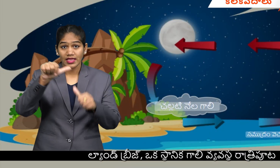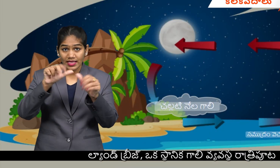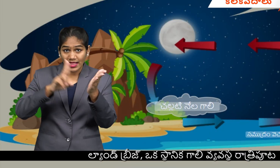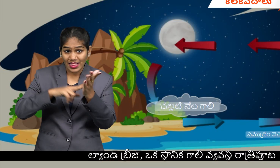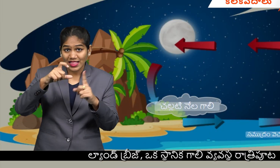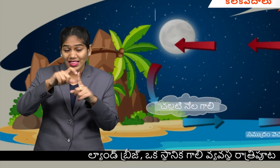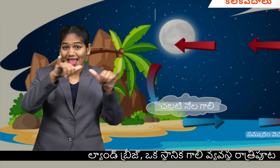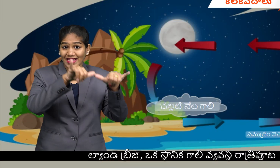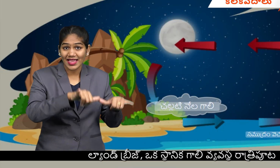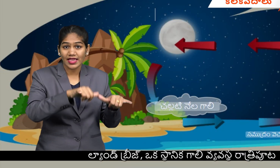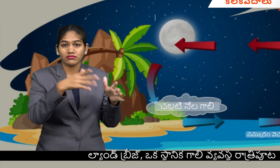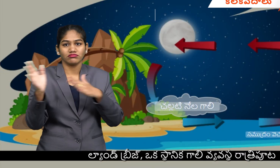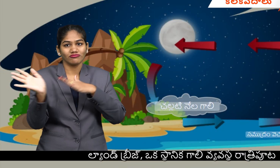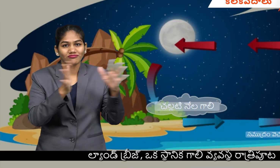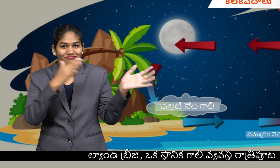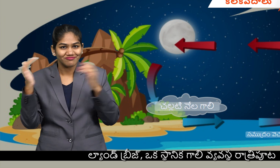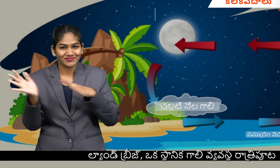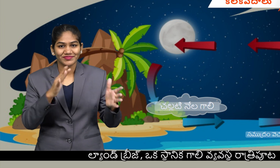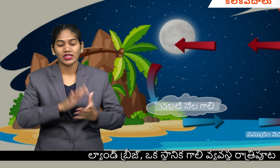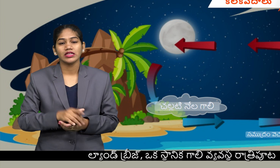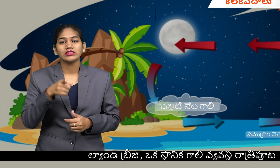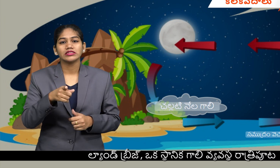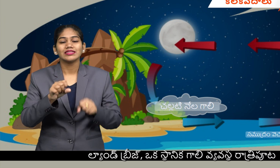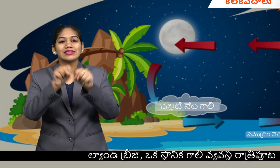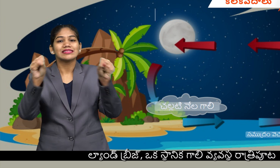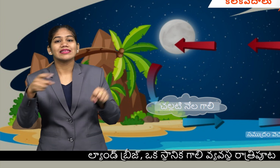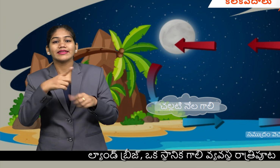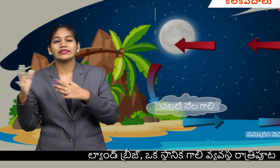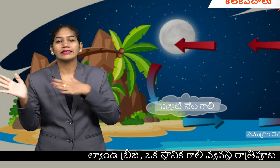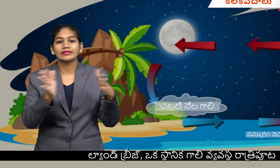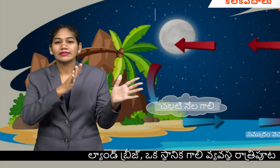ల్యాండ్ బ్రీజ్ ఒక స్థానిక గాలి వ్యవస్థ. రాత్రిపూట